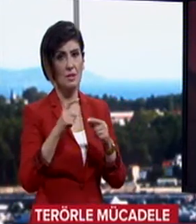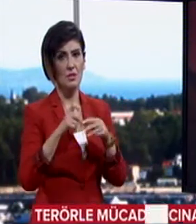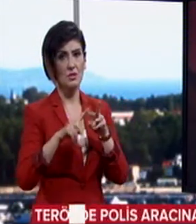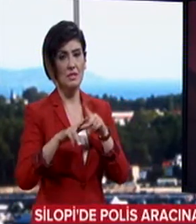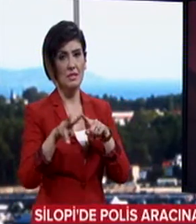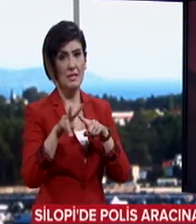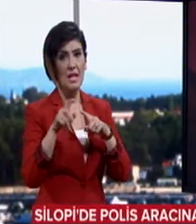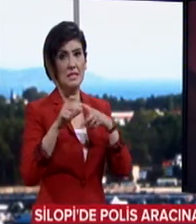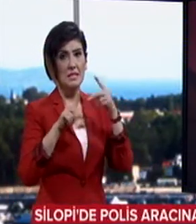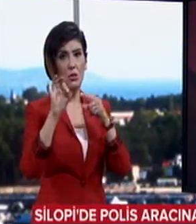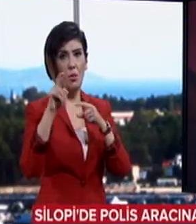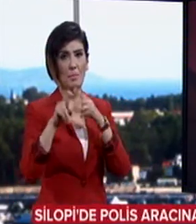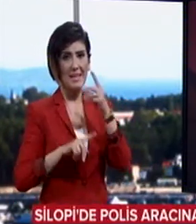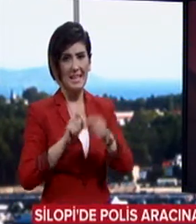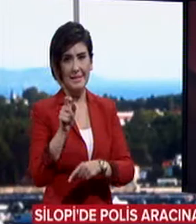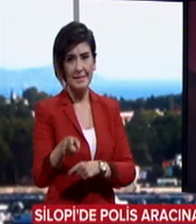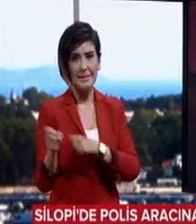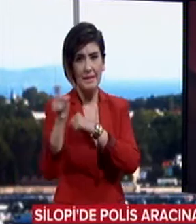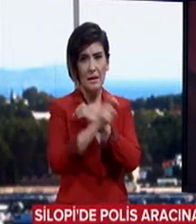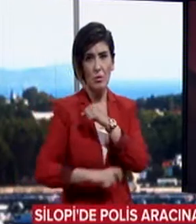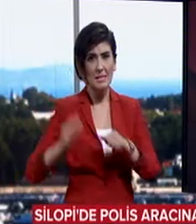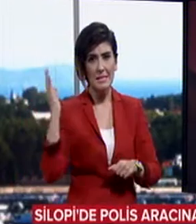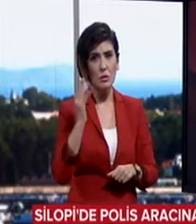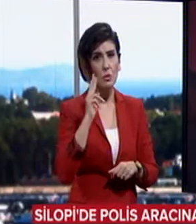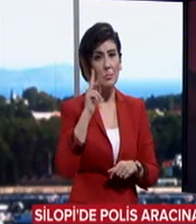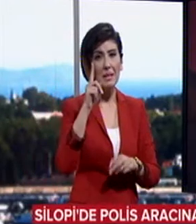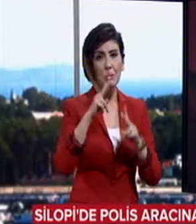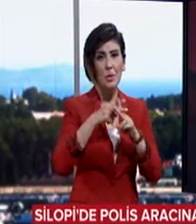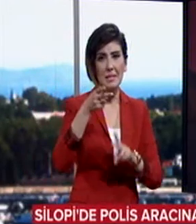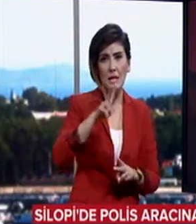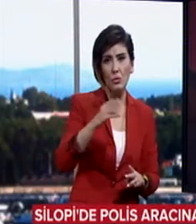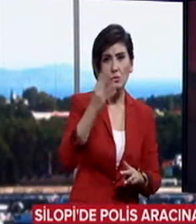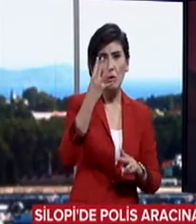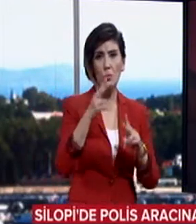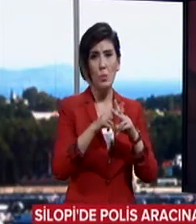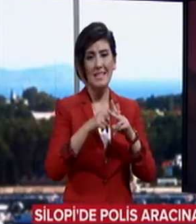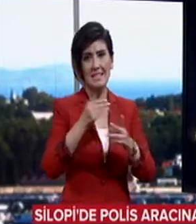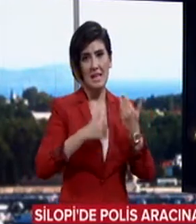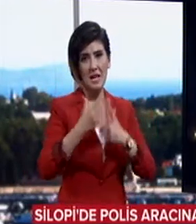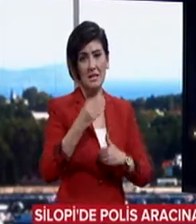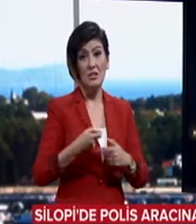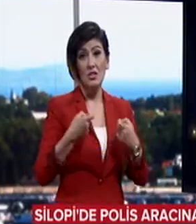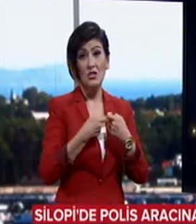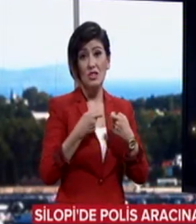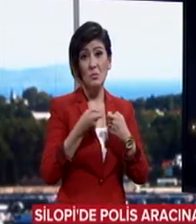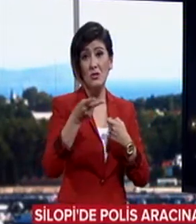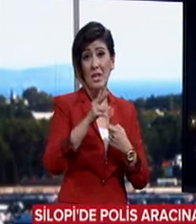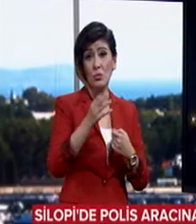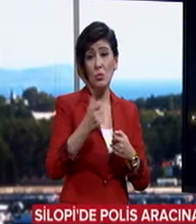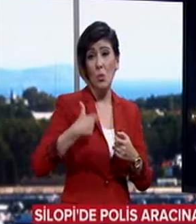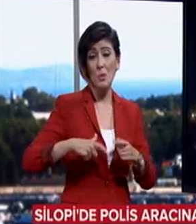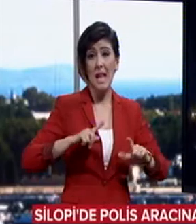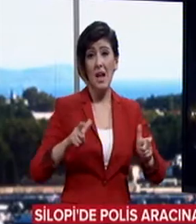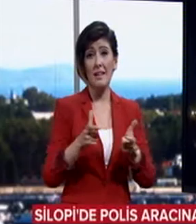Şırnak'ın Silopi ilçesinde teröristlerin saldırısı sonucu bir polis şehit oldu, 4 polis yaralandı. Çatışmada şehit olan